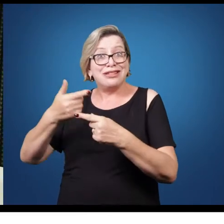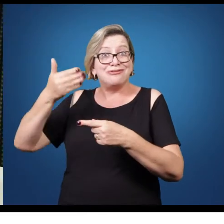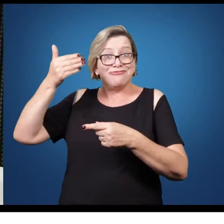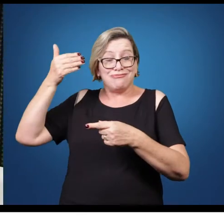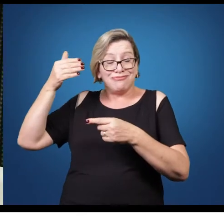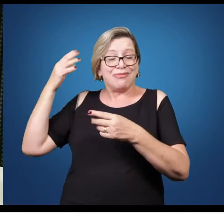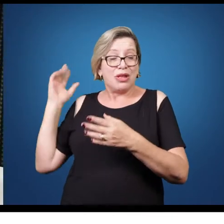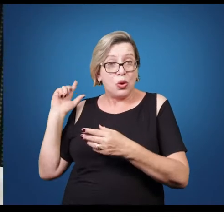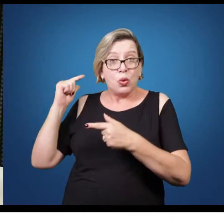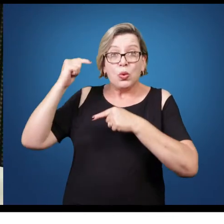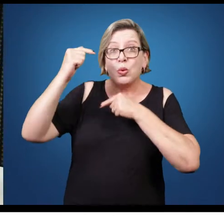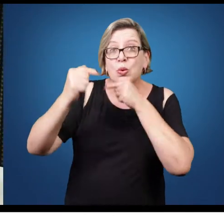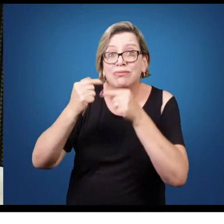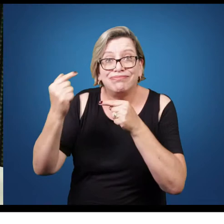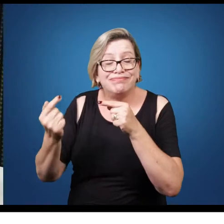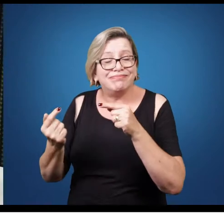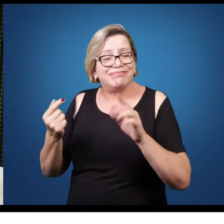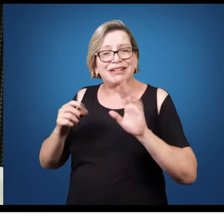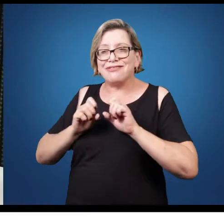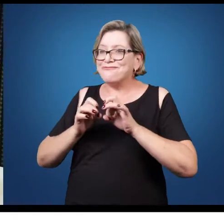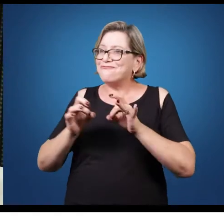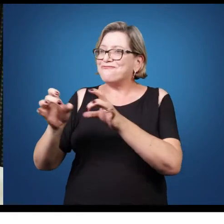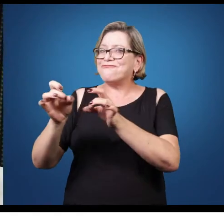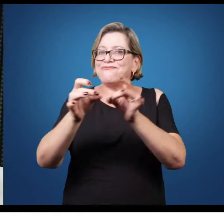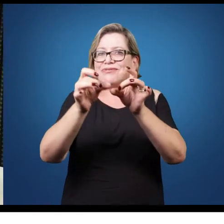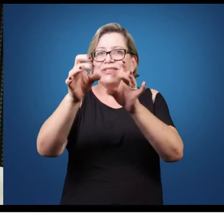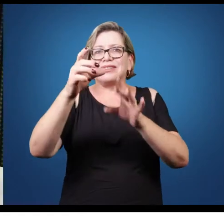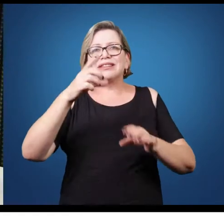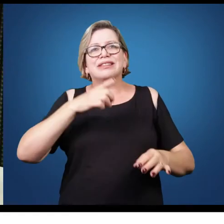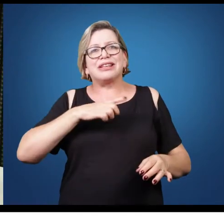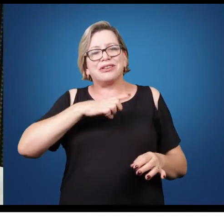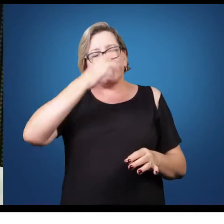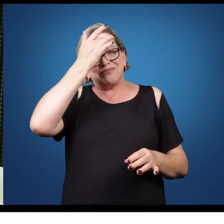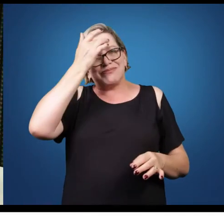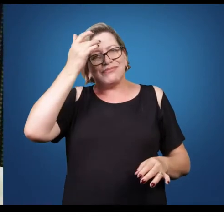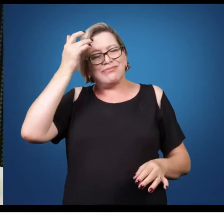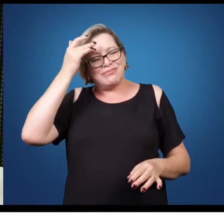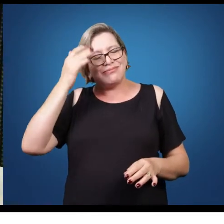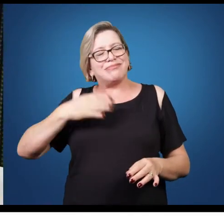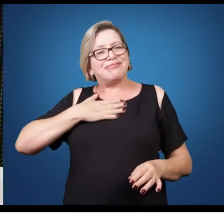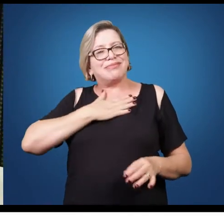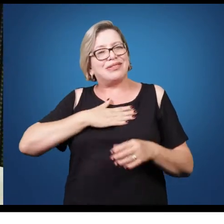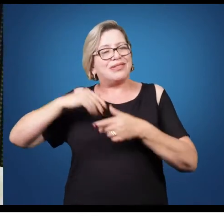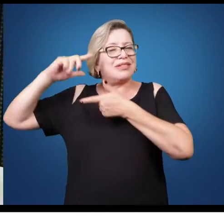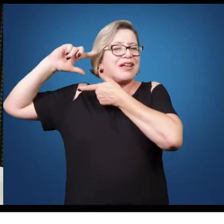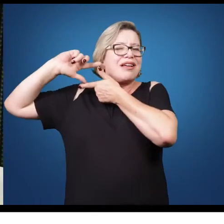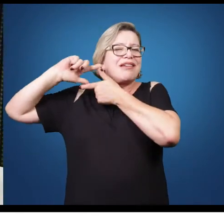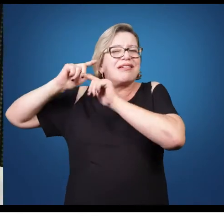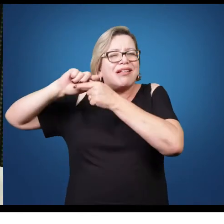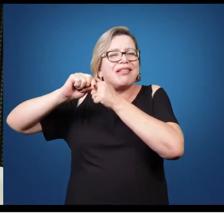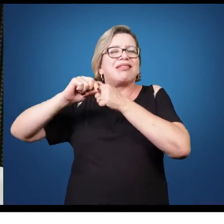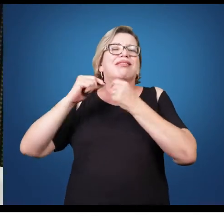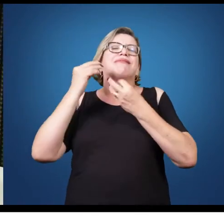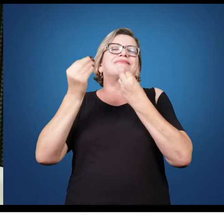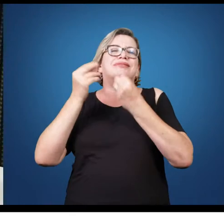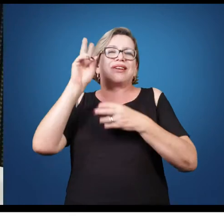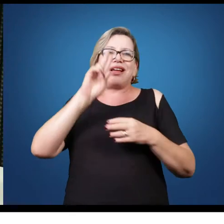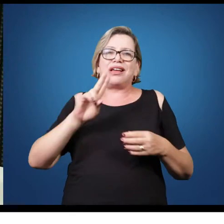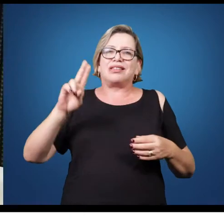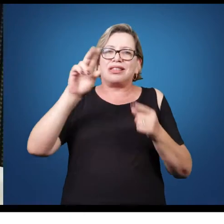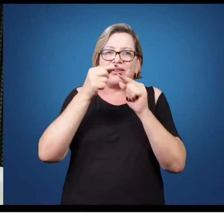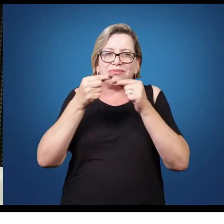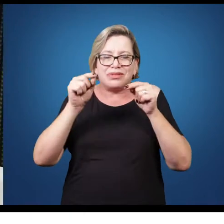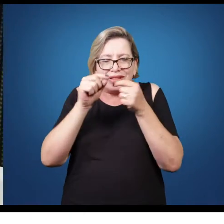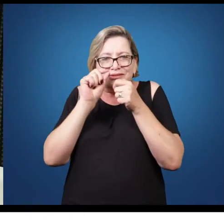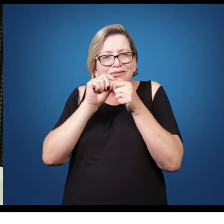gravados por ela porque tem um nicho do mercado que são os velhos que gostam da música tradicional clássica e que vão consumir isso então vamos fazer